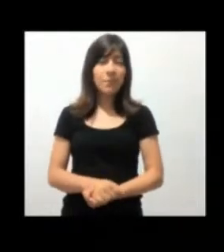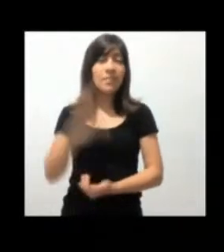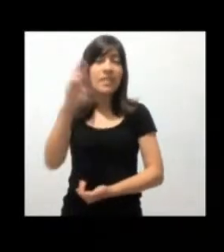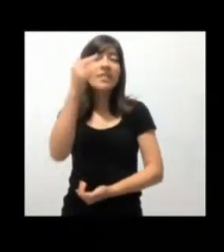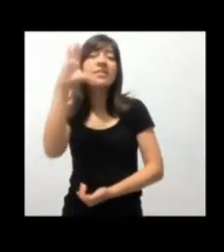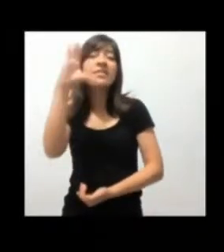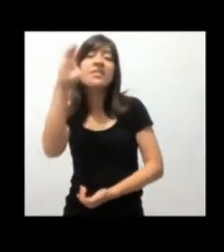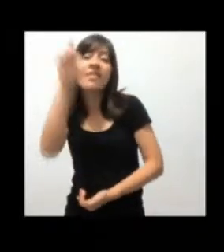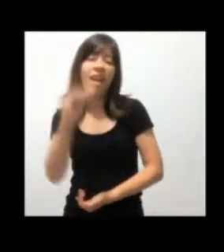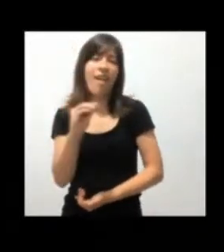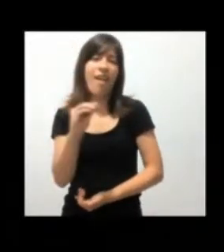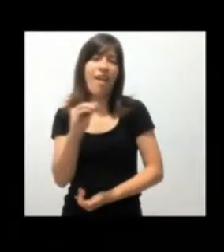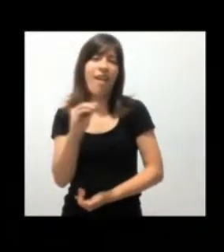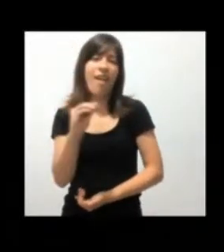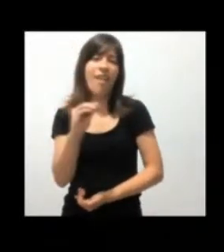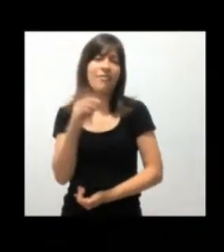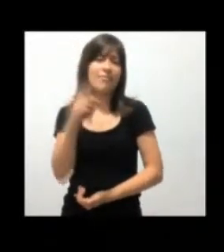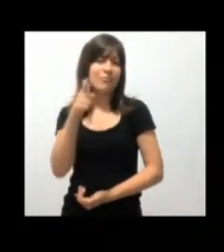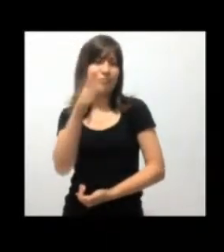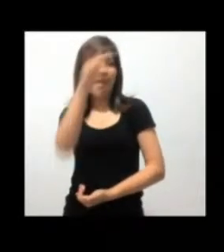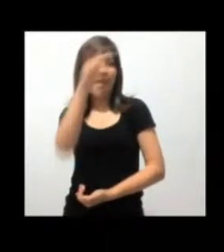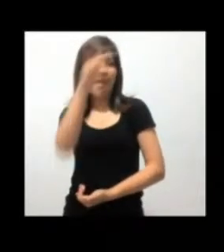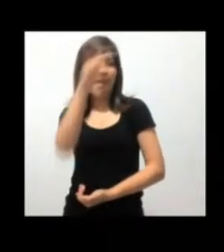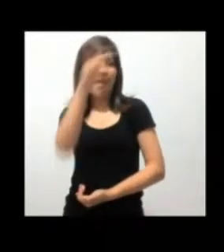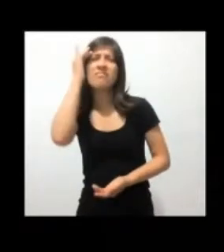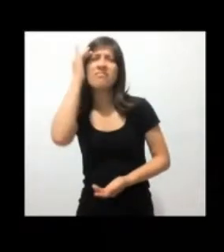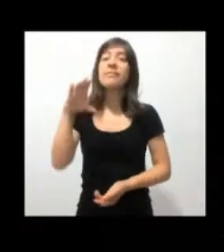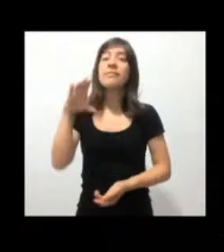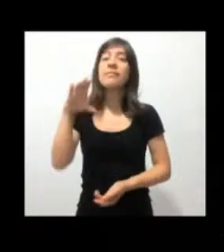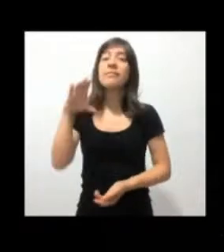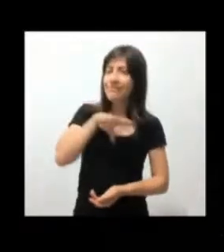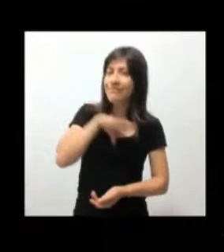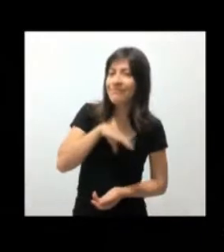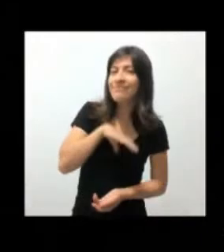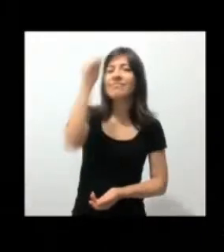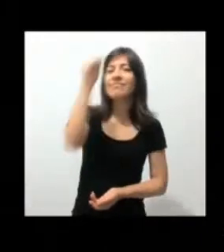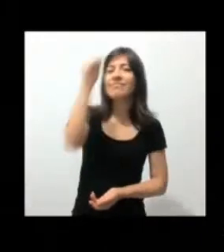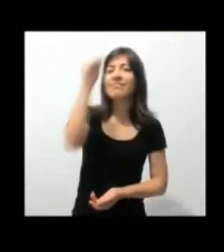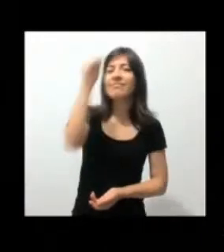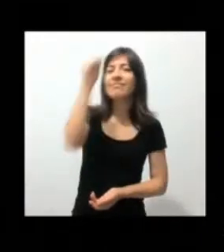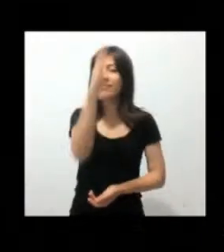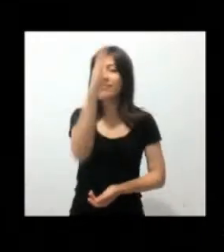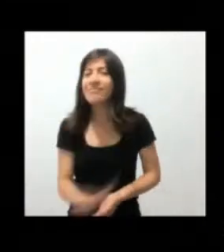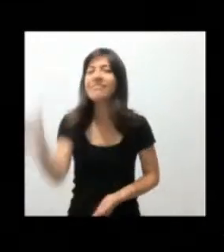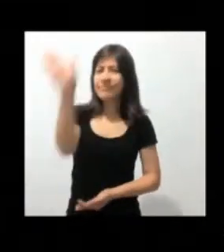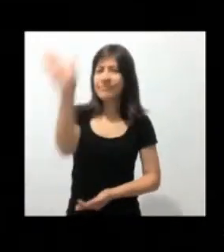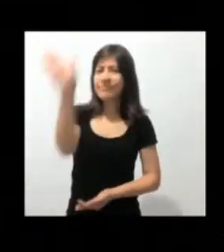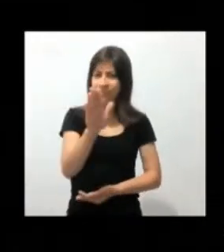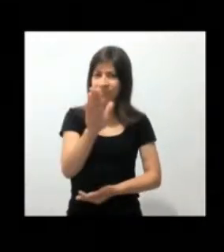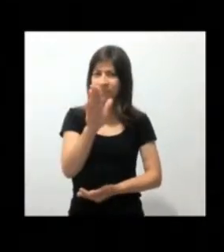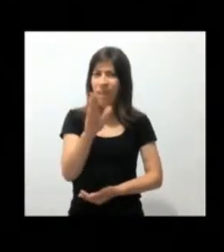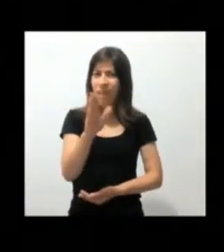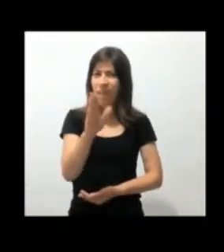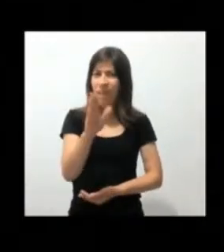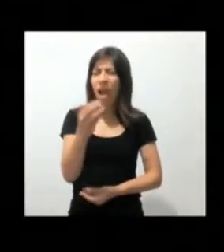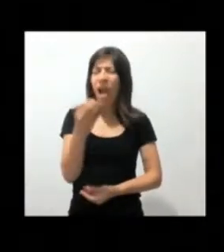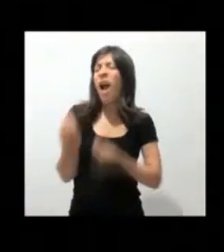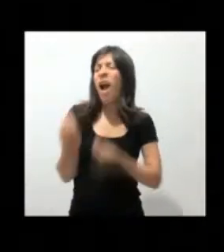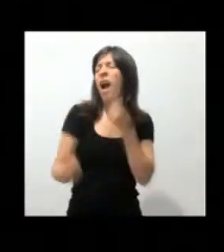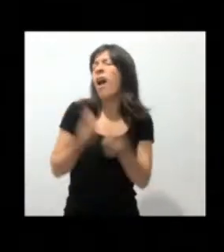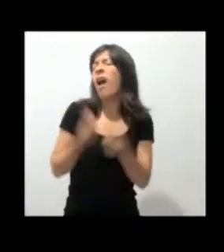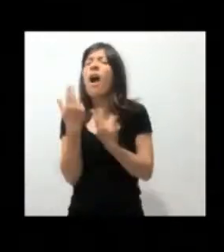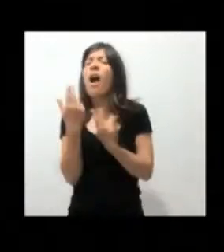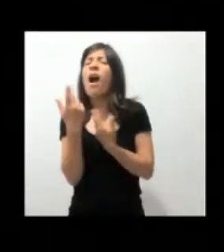Poxa, Mila, mas você acha que a infraestrutura das cidades brasileiras um dia passará a ser igual à